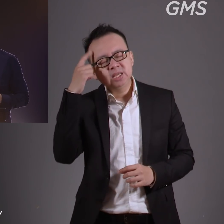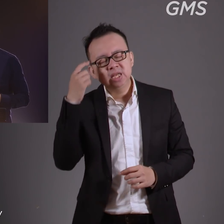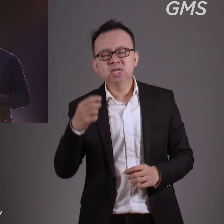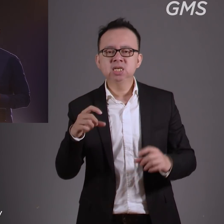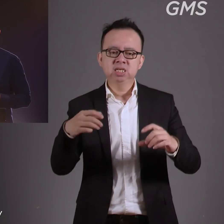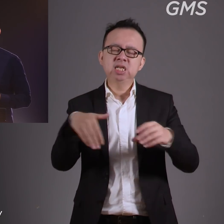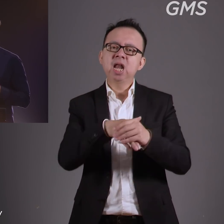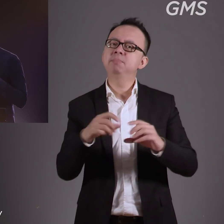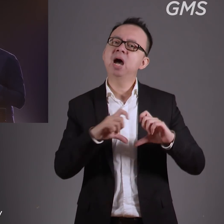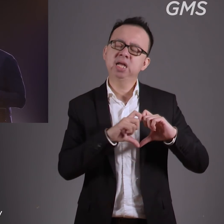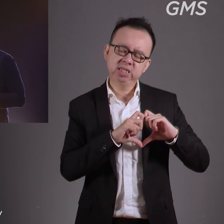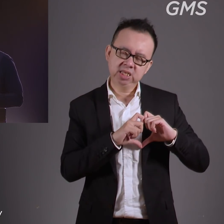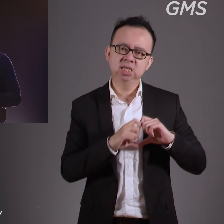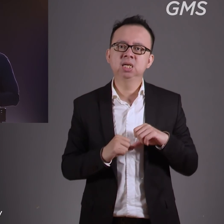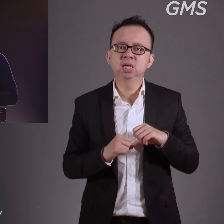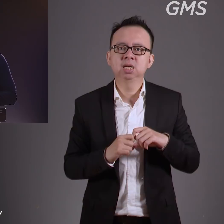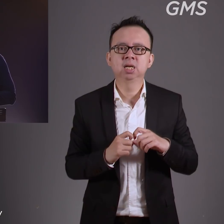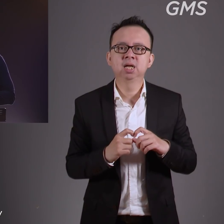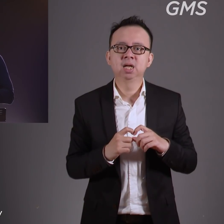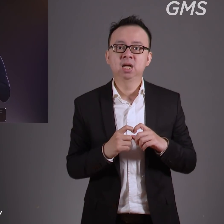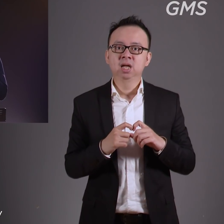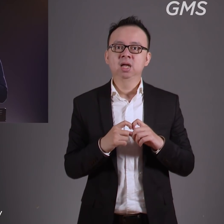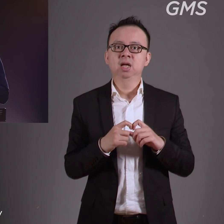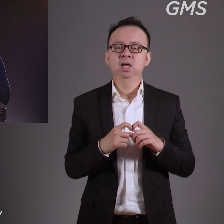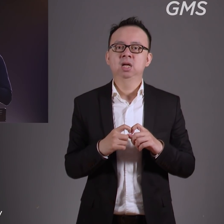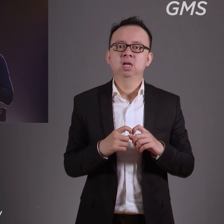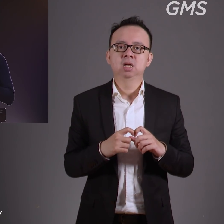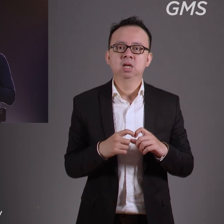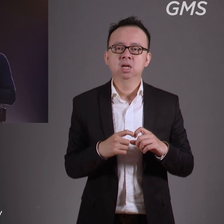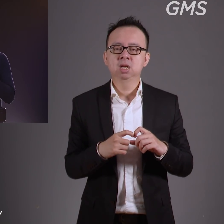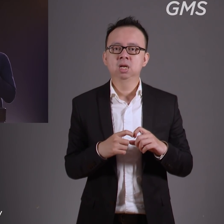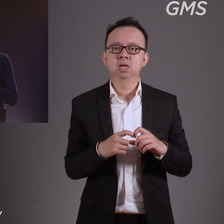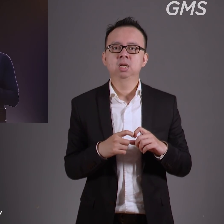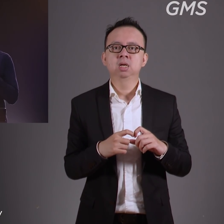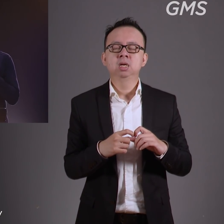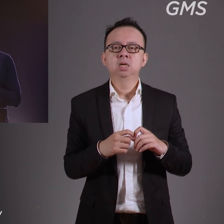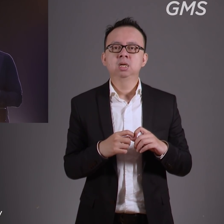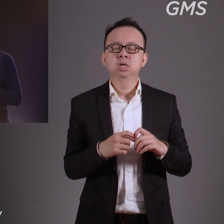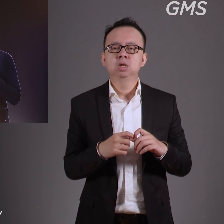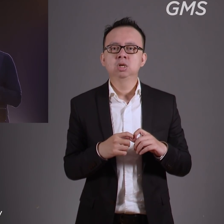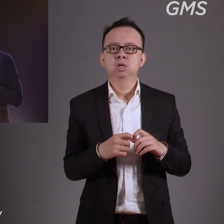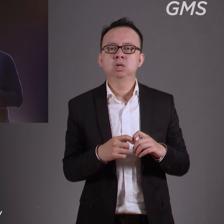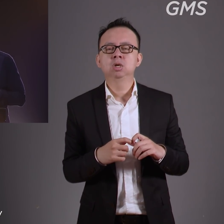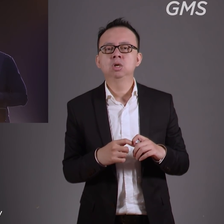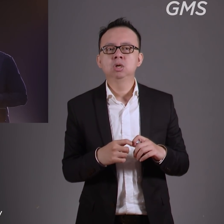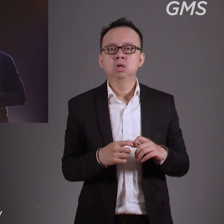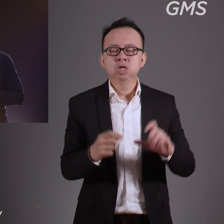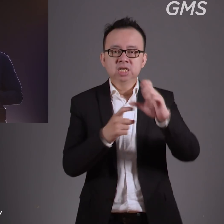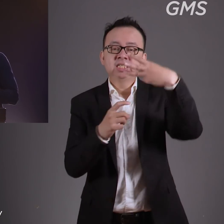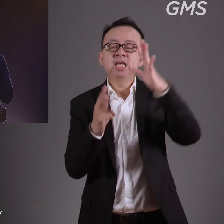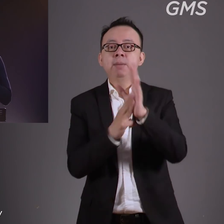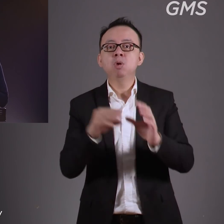sama, dengan air bah, namun demikian Tuhan, janganlah bumi diisi dengan orang-orang jahat